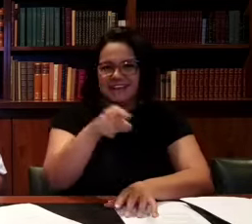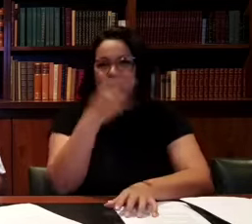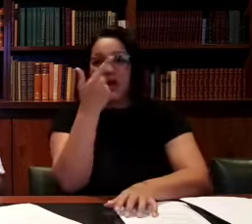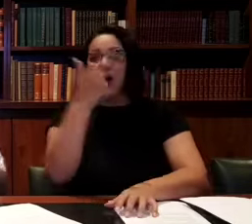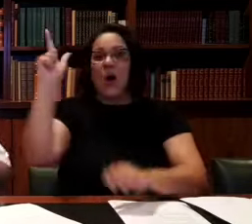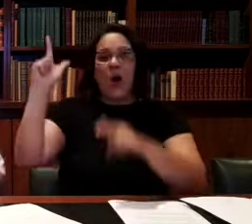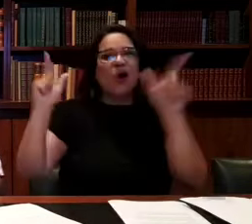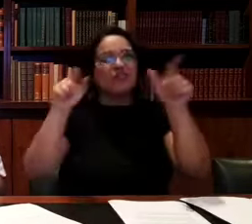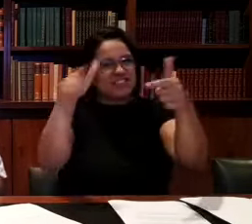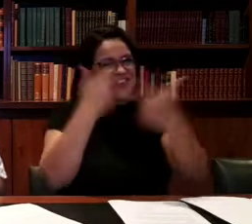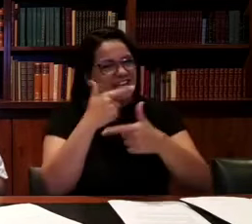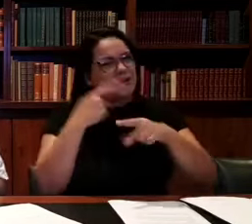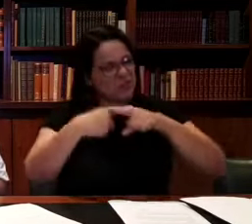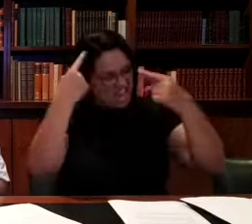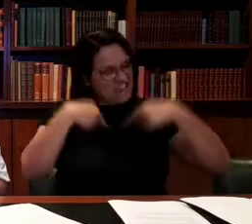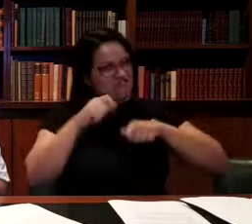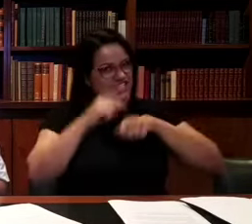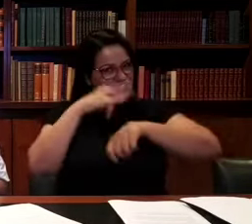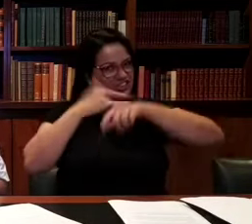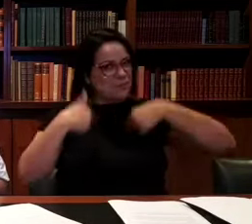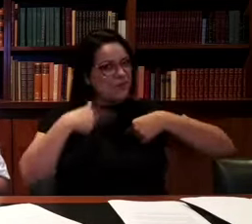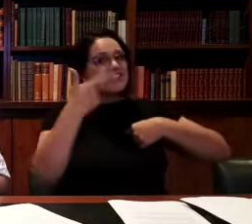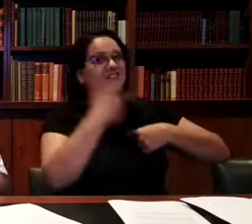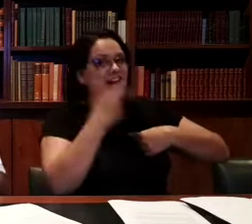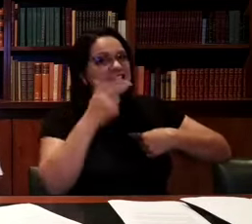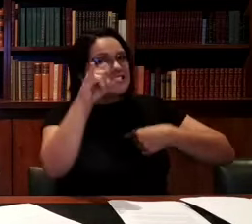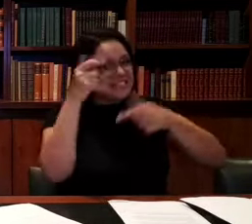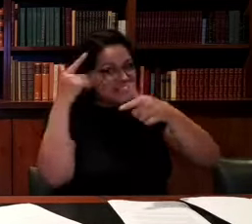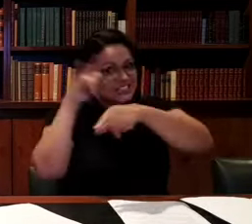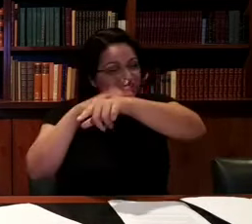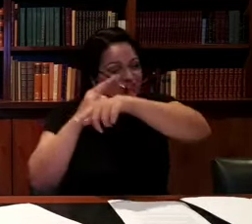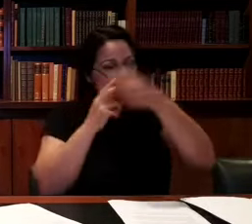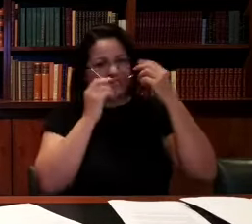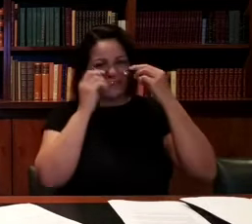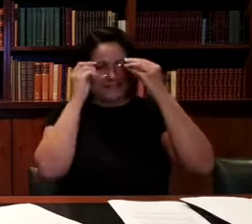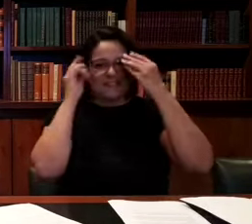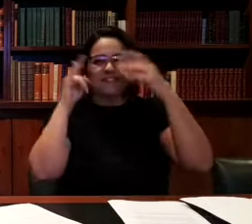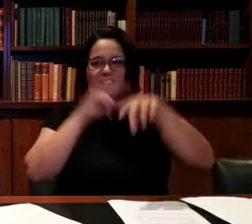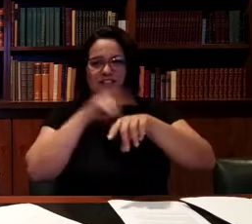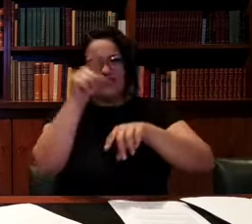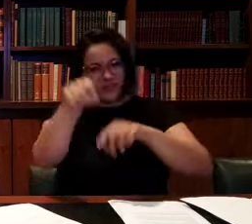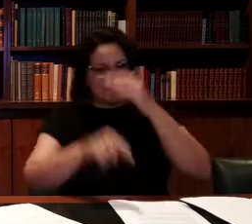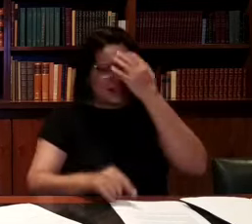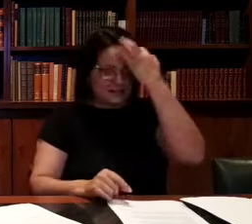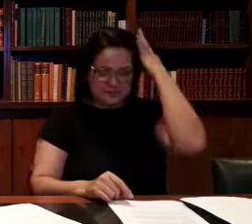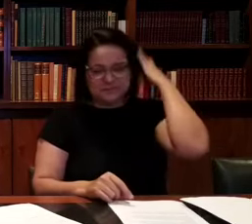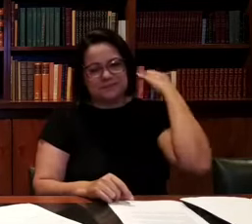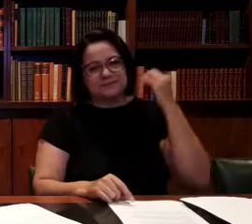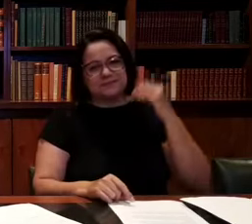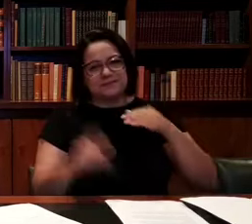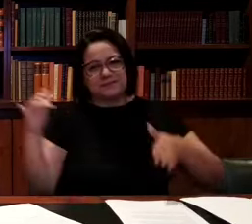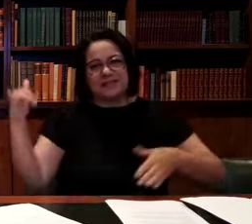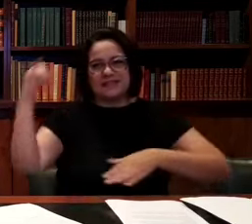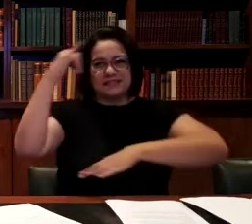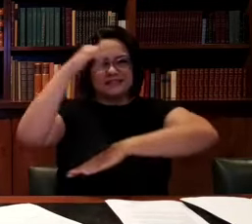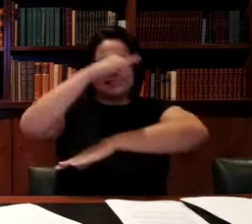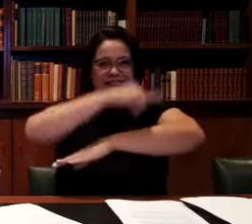ficar com os outro é contigo A comida está bastante é bastante Engraçado não tem colocamos hoje cedinho pousamos na terra é do